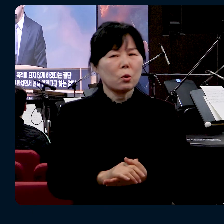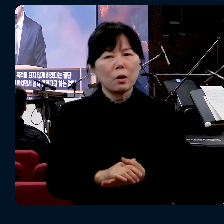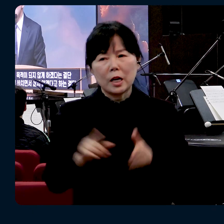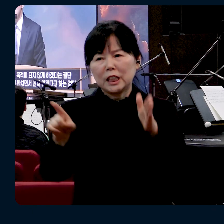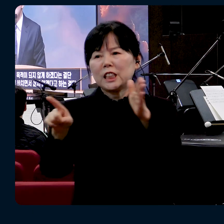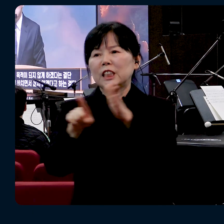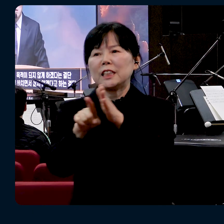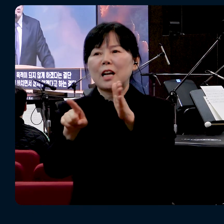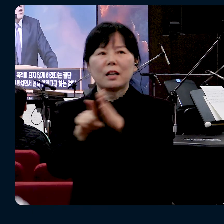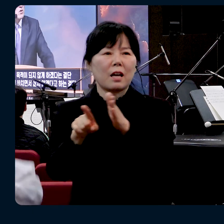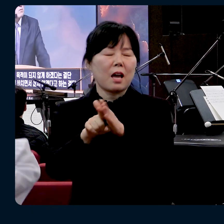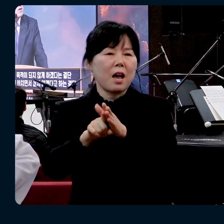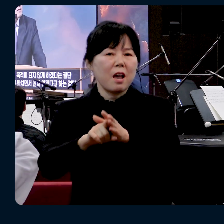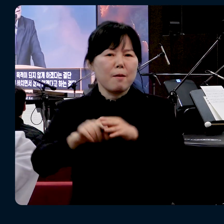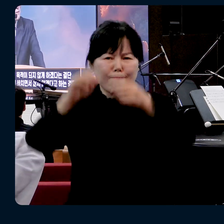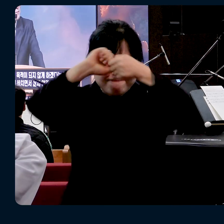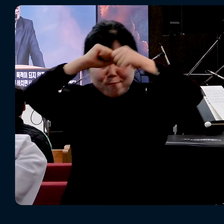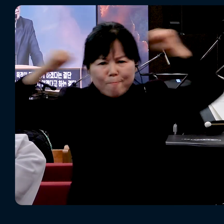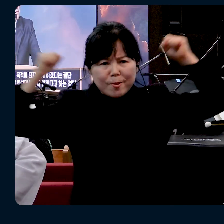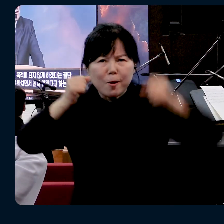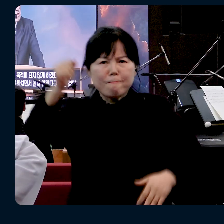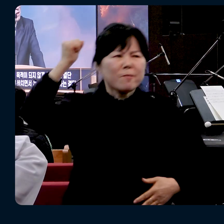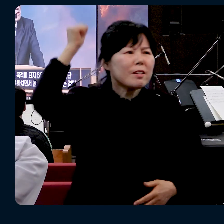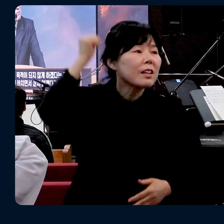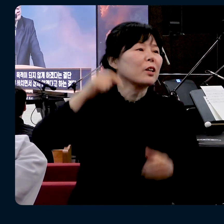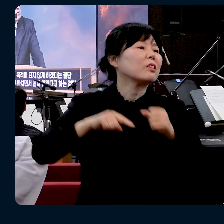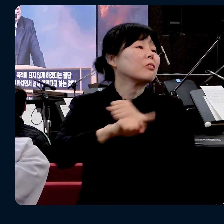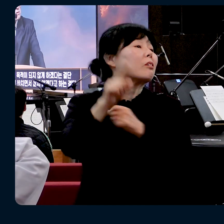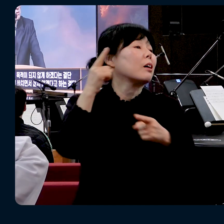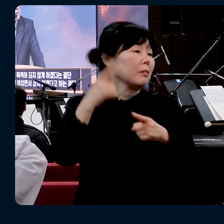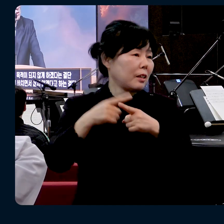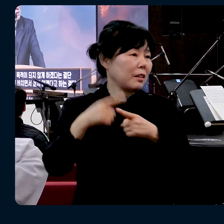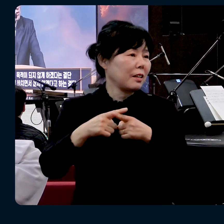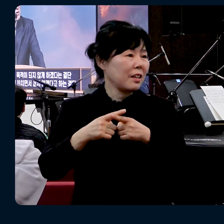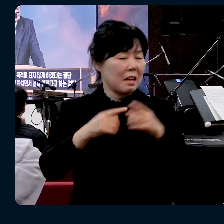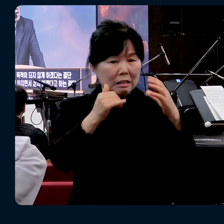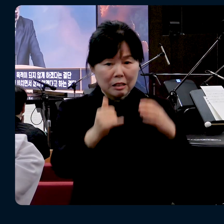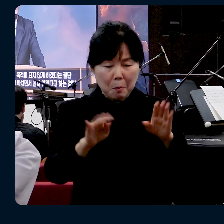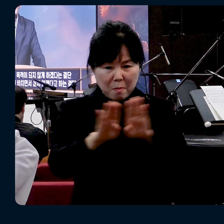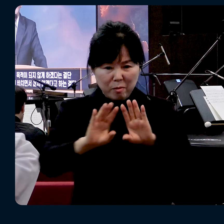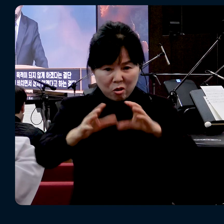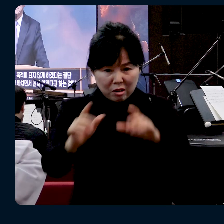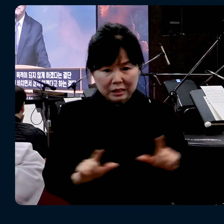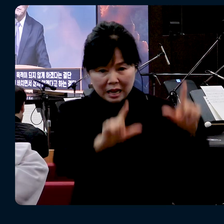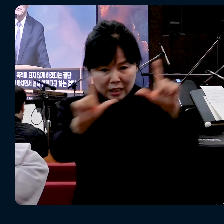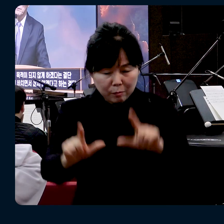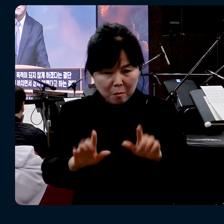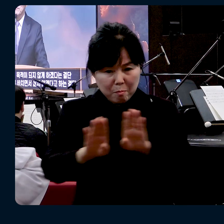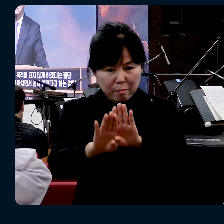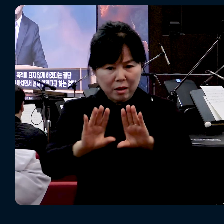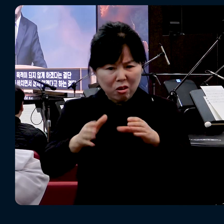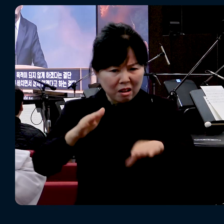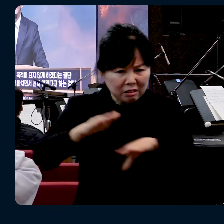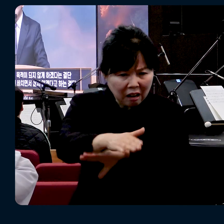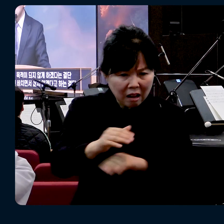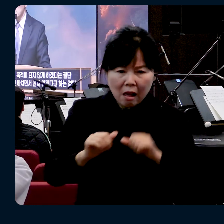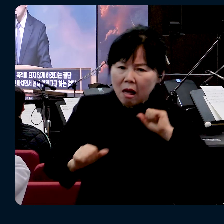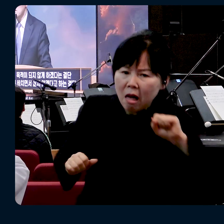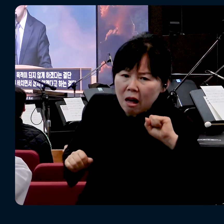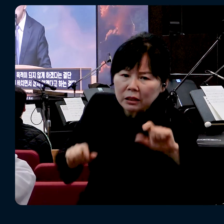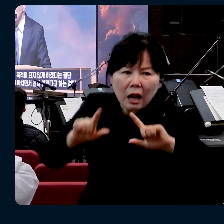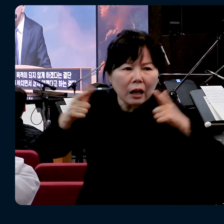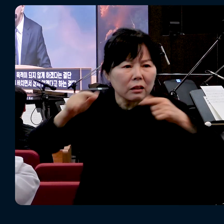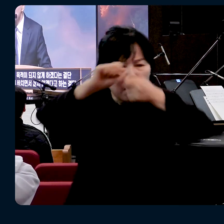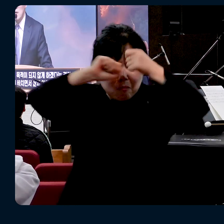놀라운 신앙의 결기이기도 한 것입니다. 이 땅을 살면서 이 땅을 위해 살지 않겠다는 거예요. 이